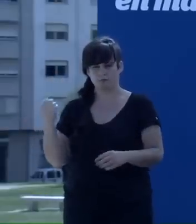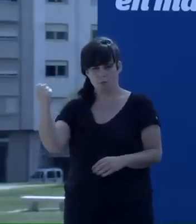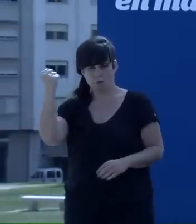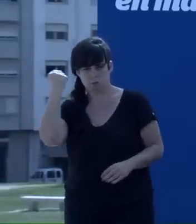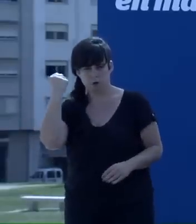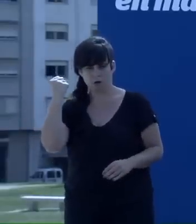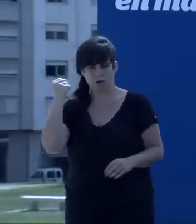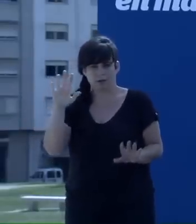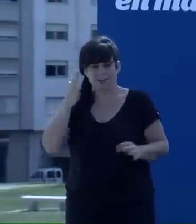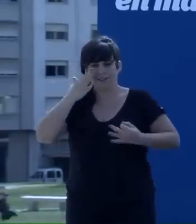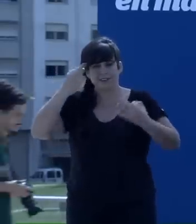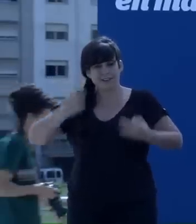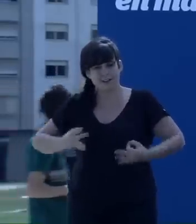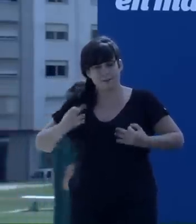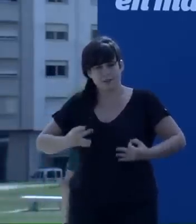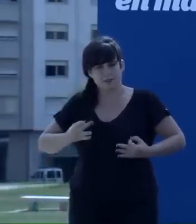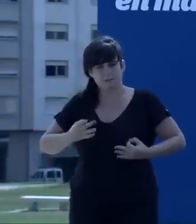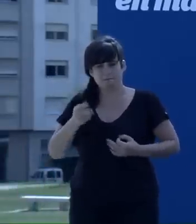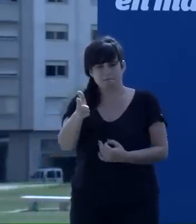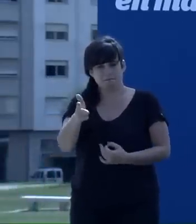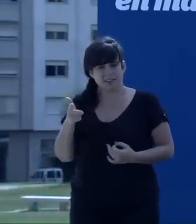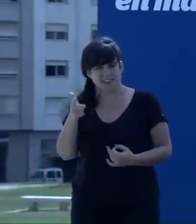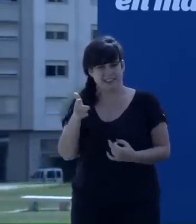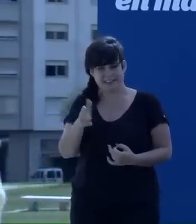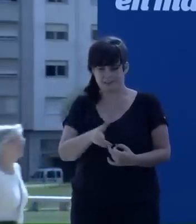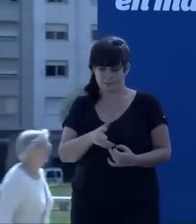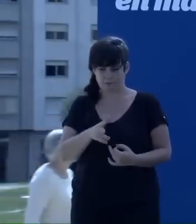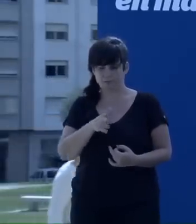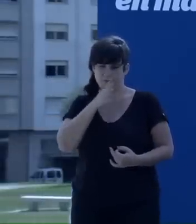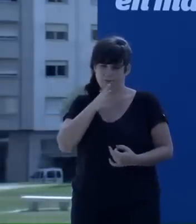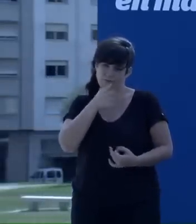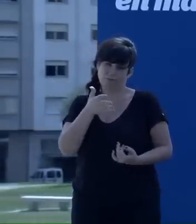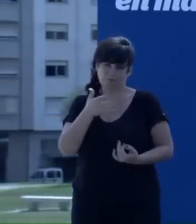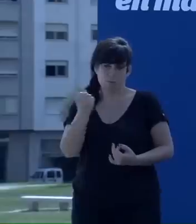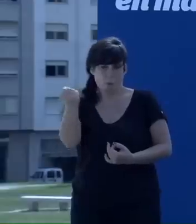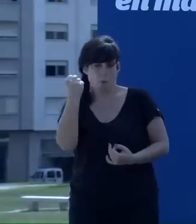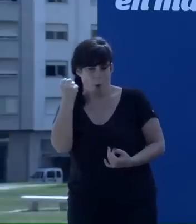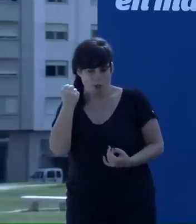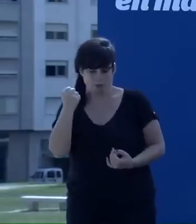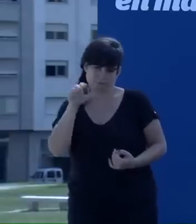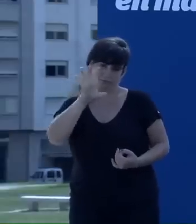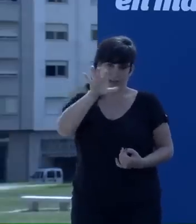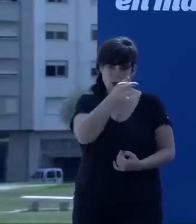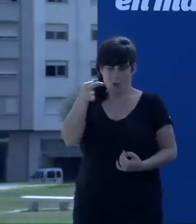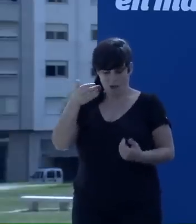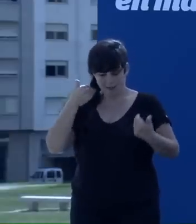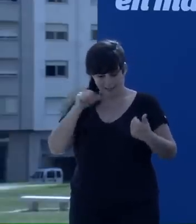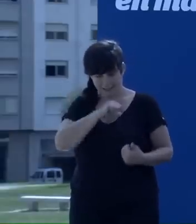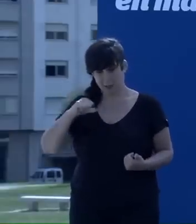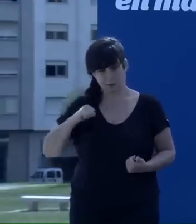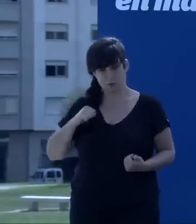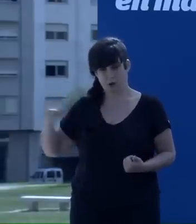sin ter en conta para nada o dereito democrático a exercer a soberanía, tanto nacional como individual.